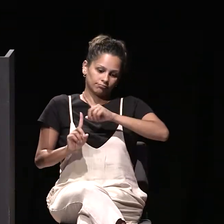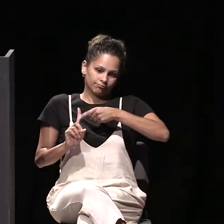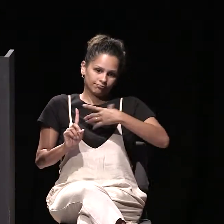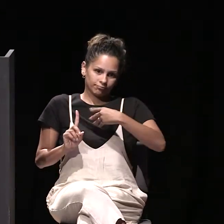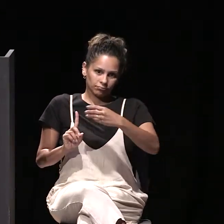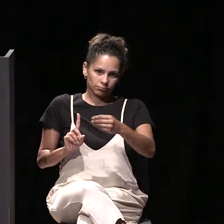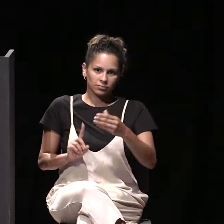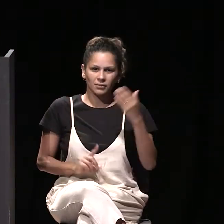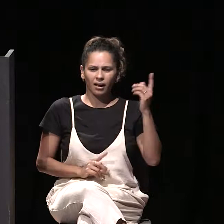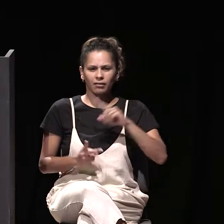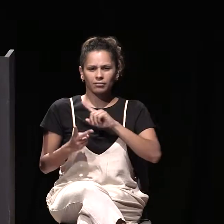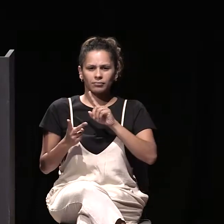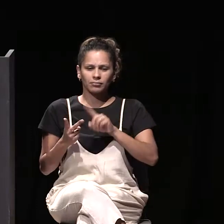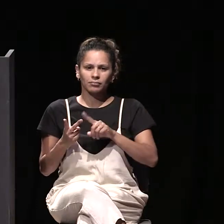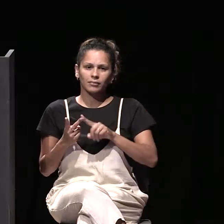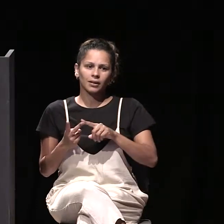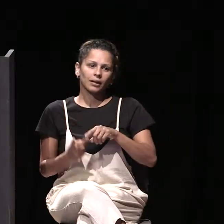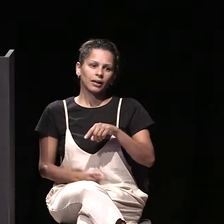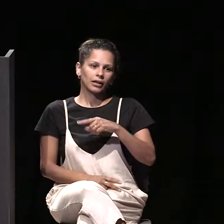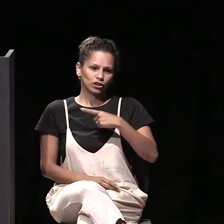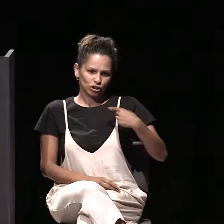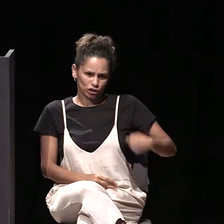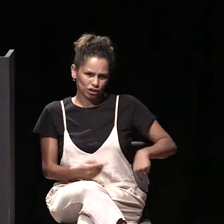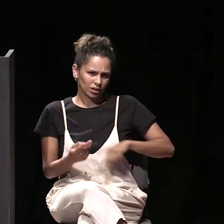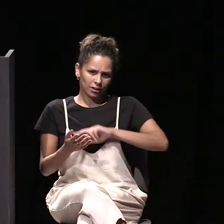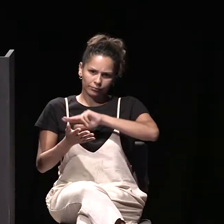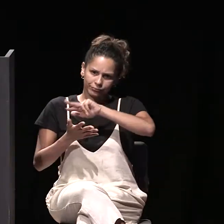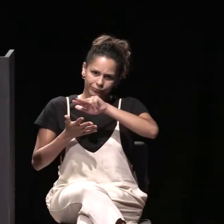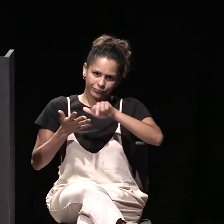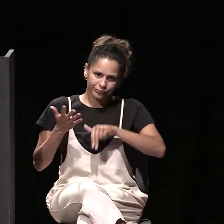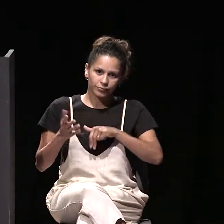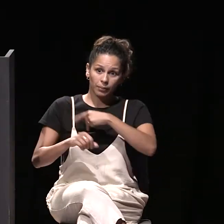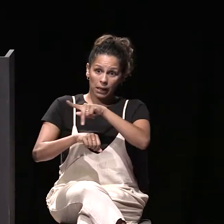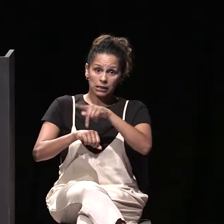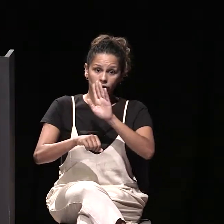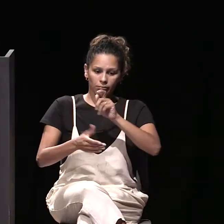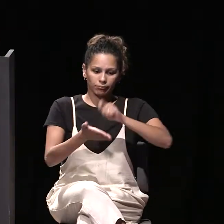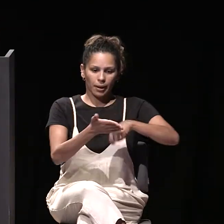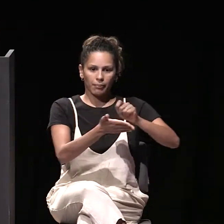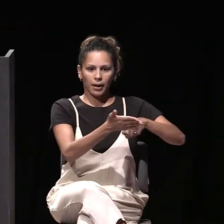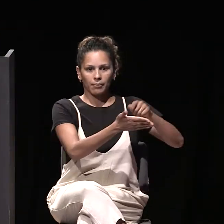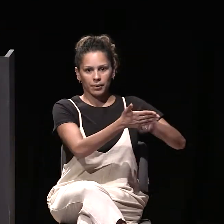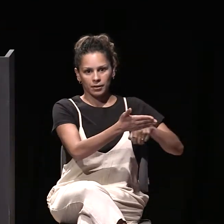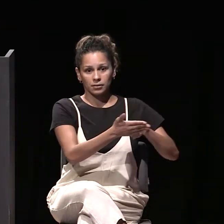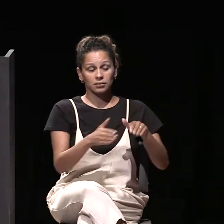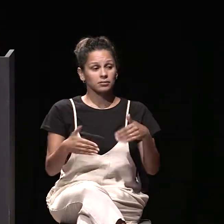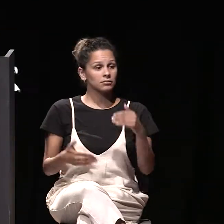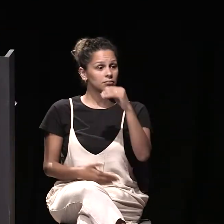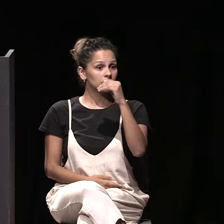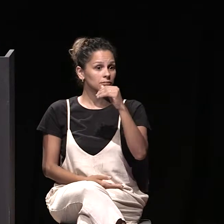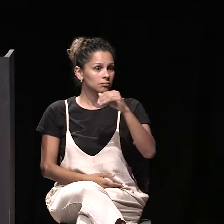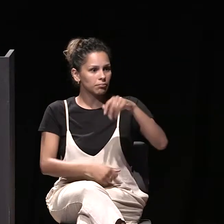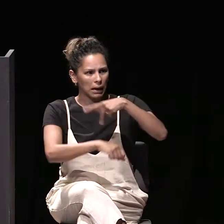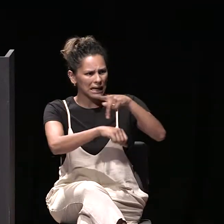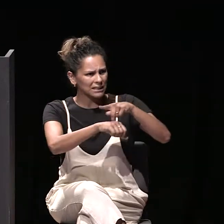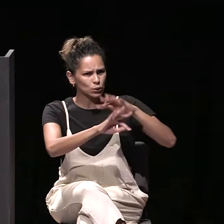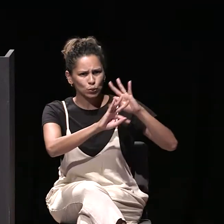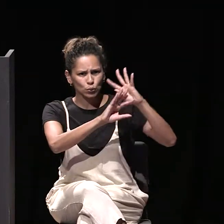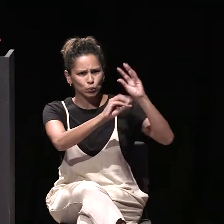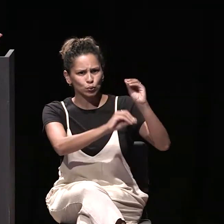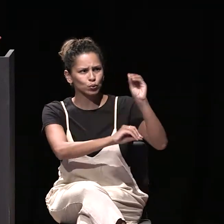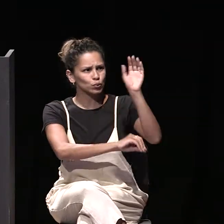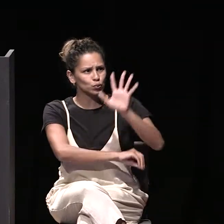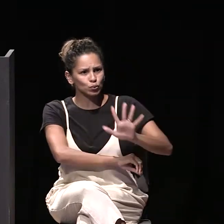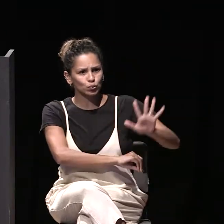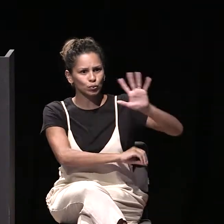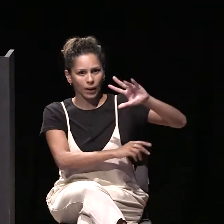em 1995, a 4ª Conferência Mundial das Mulheres. Então, nossos países têm, todos os países da América Latina, e o